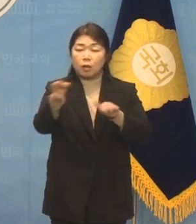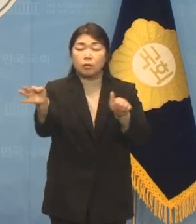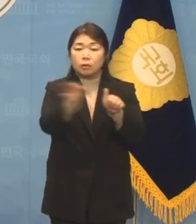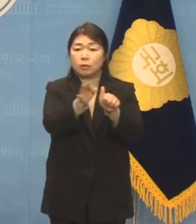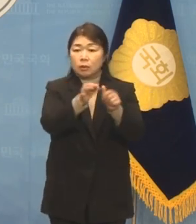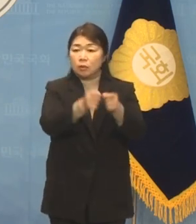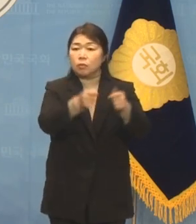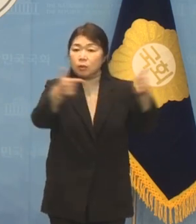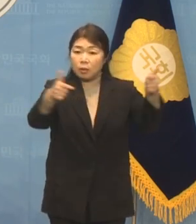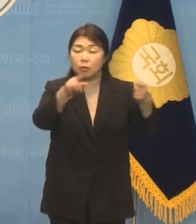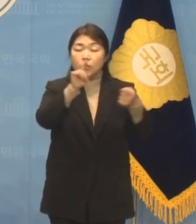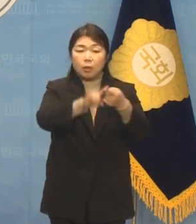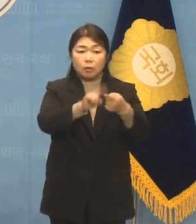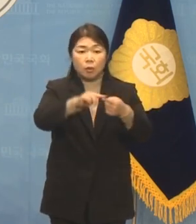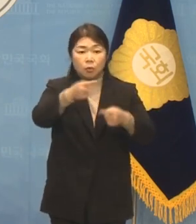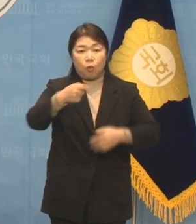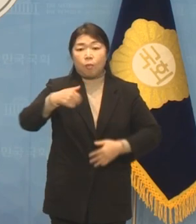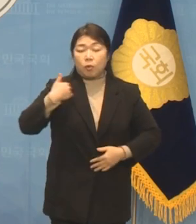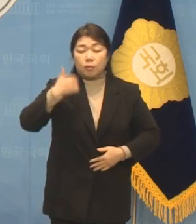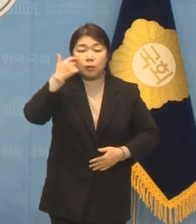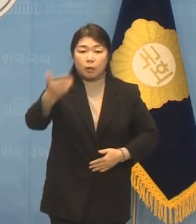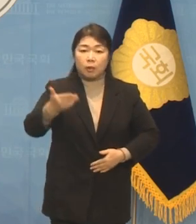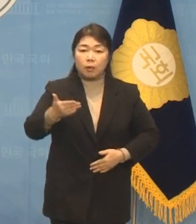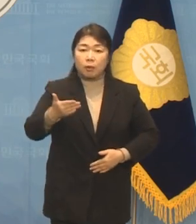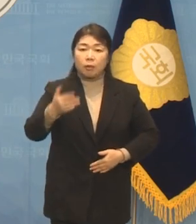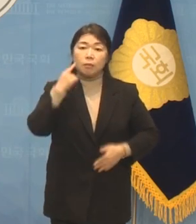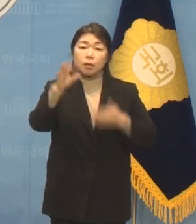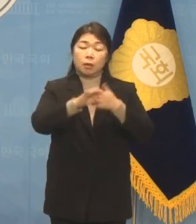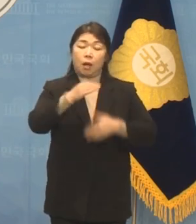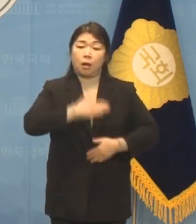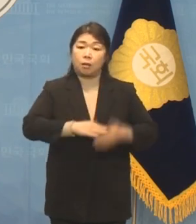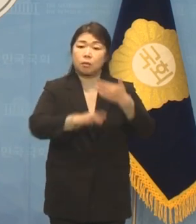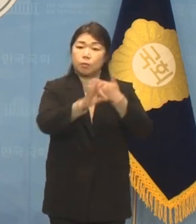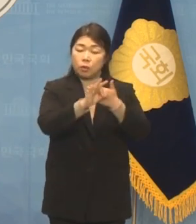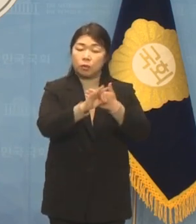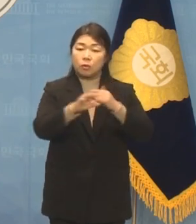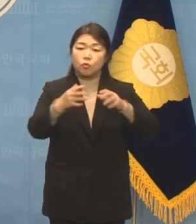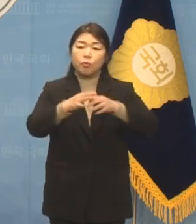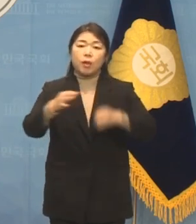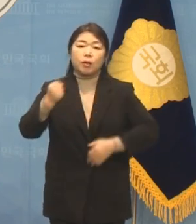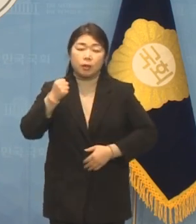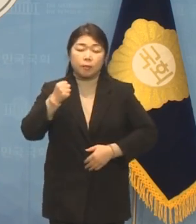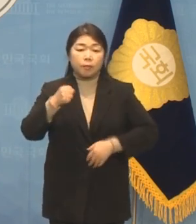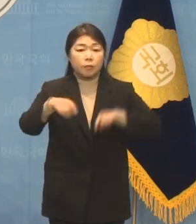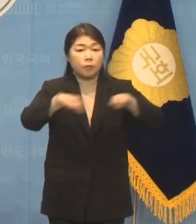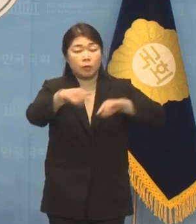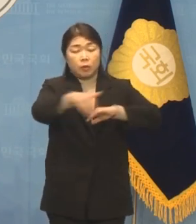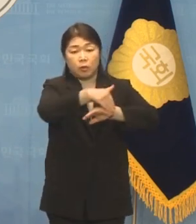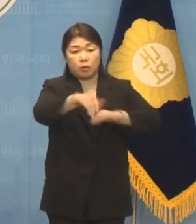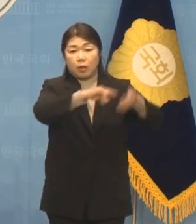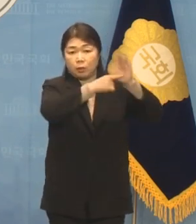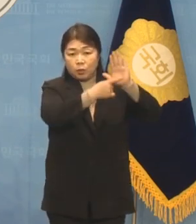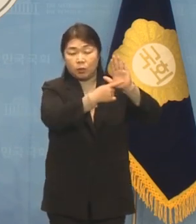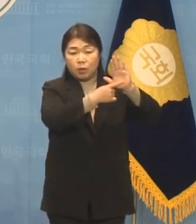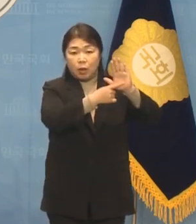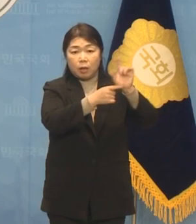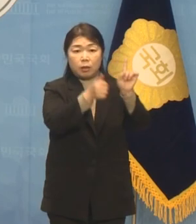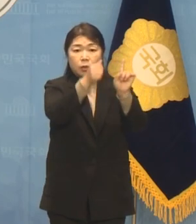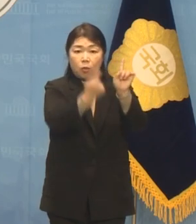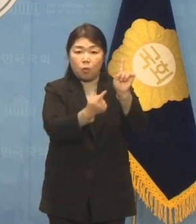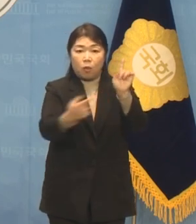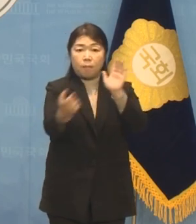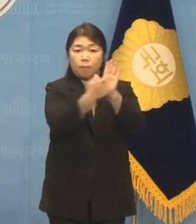모를 만큼 게으른 것이고 알았다면 국민의힘 정강정책 1호에도 명시된 기본소득을